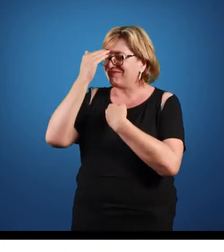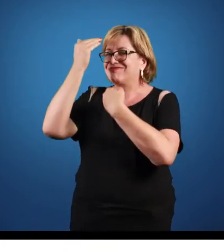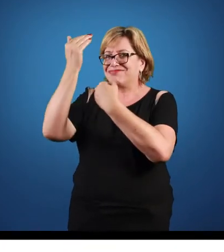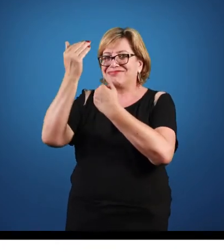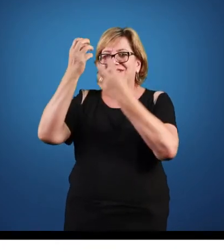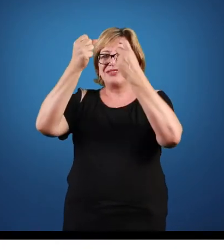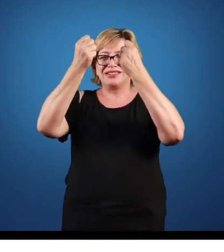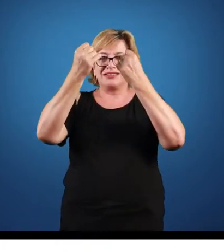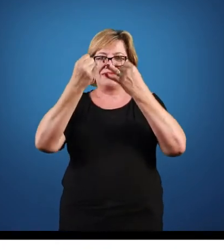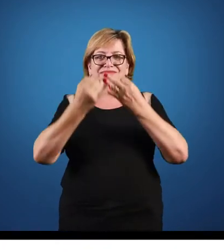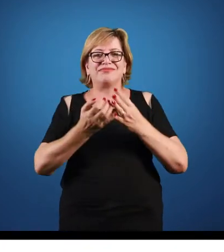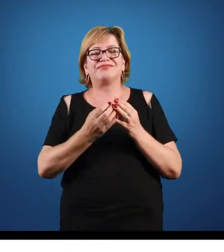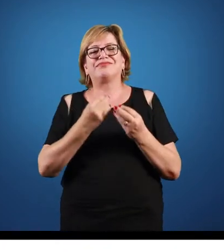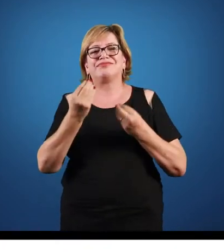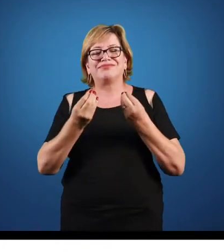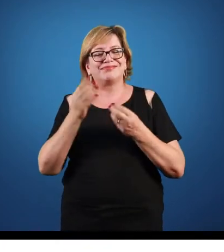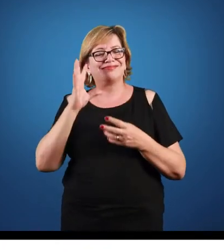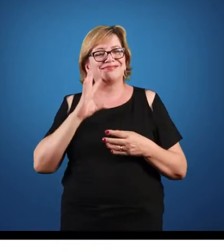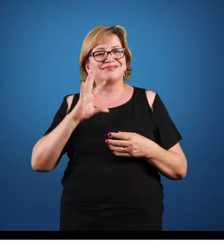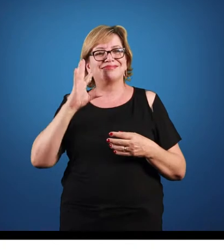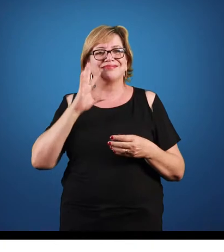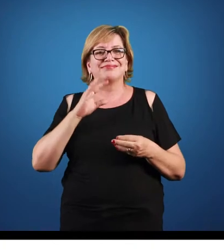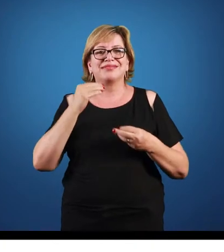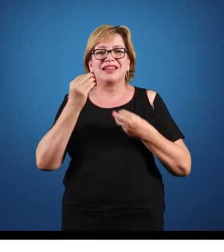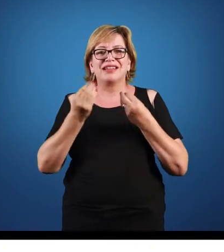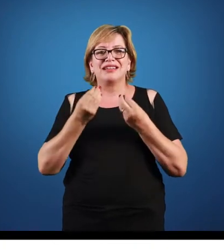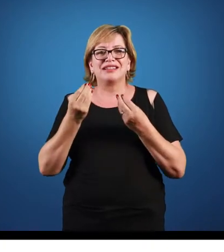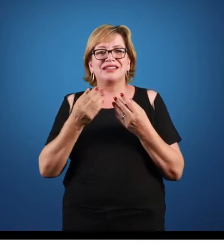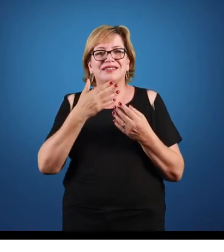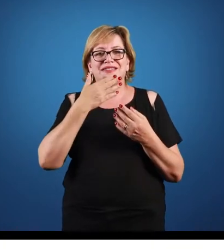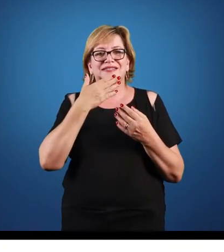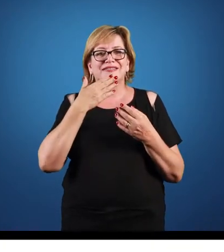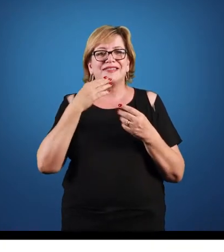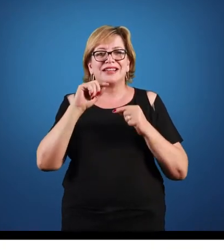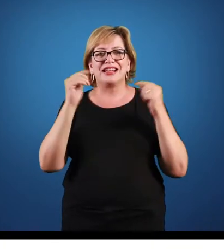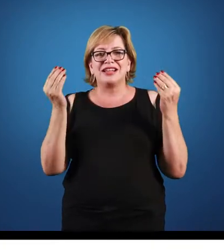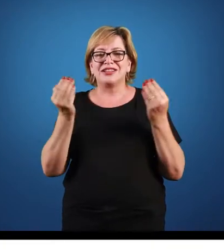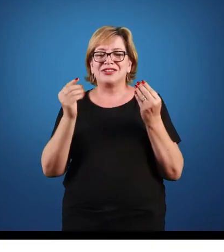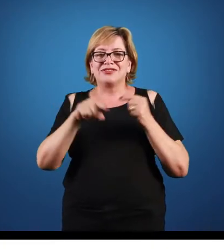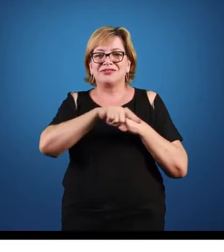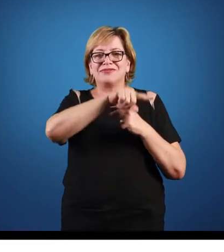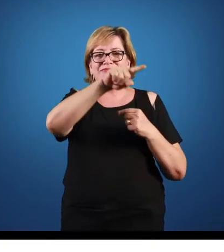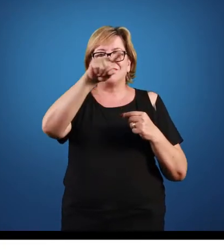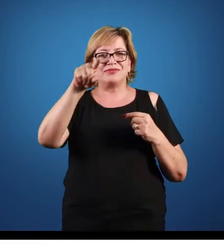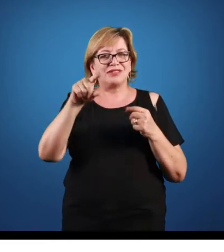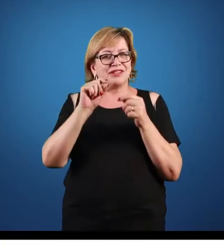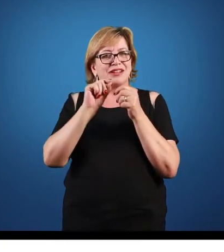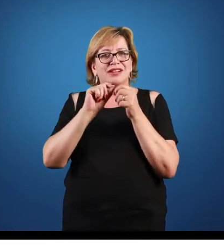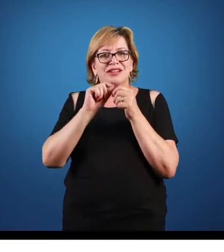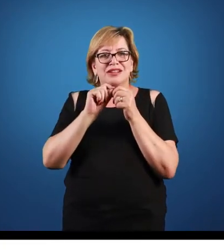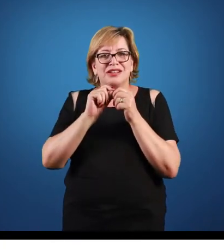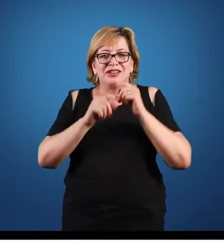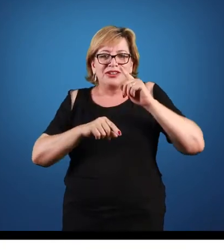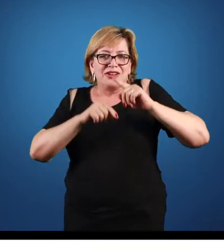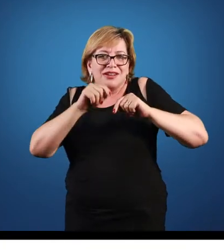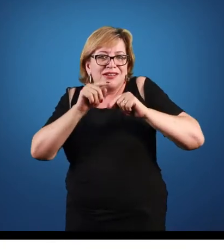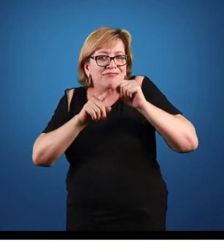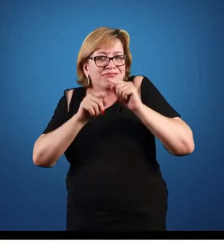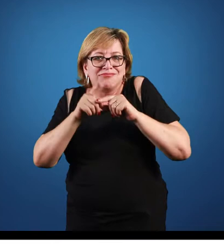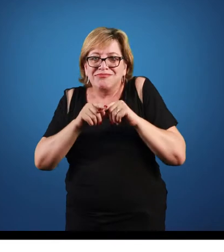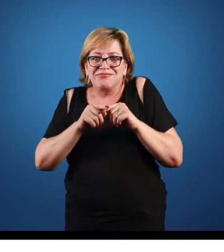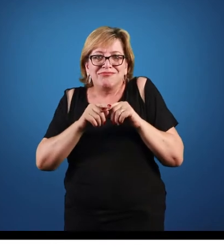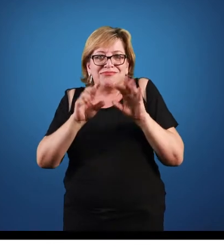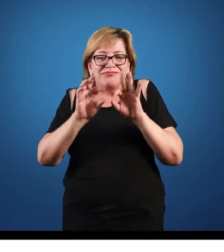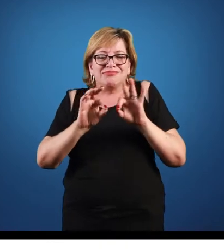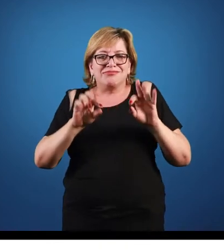pela pela explicação aí bacana é que vocês vão trabalhar de preferência com objetos inanimados que